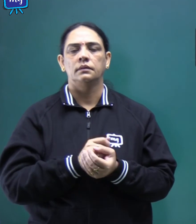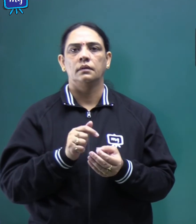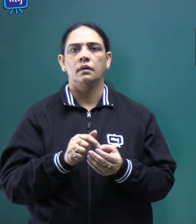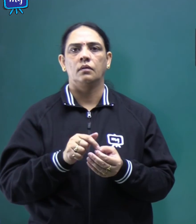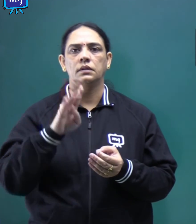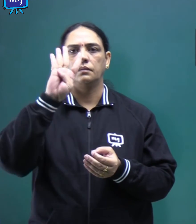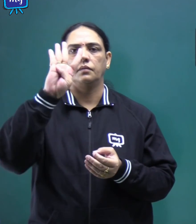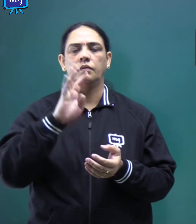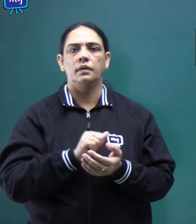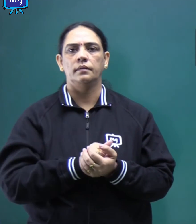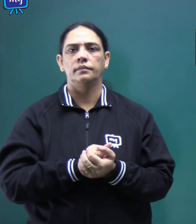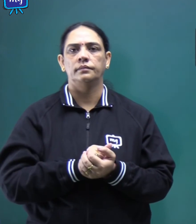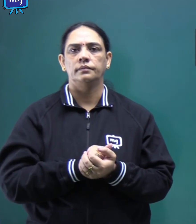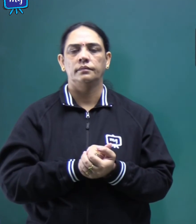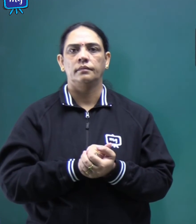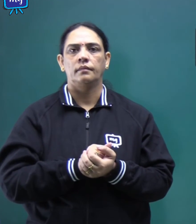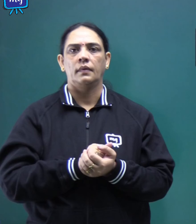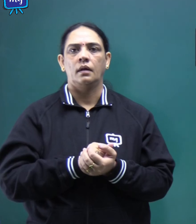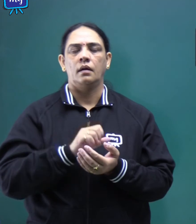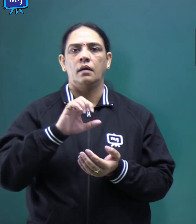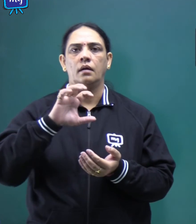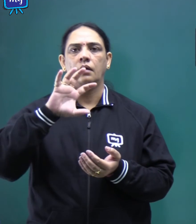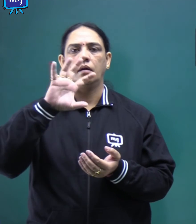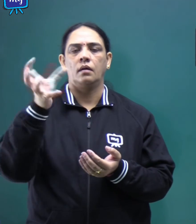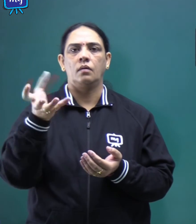प्रश्न नंबर 4, अर्धगोले के